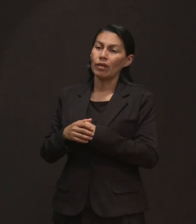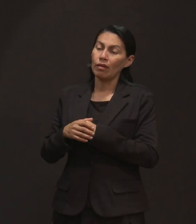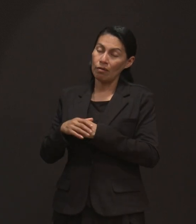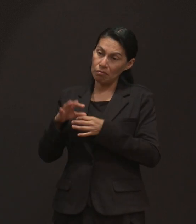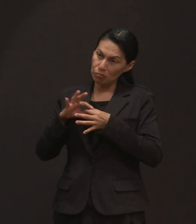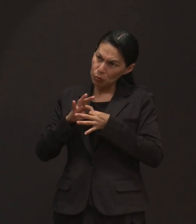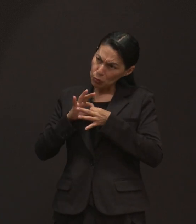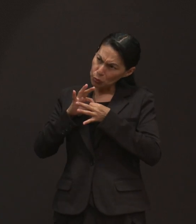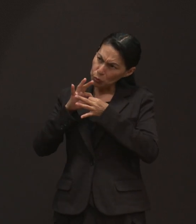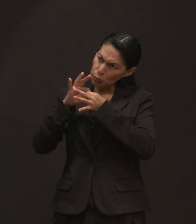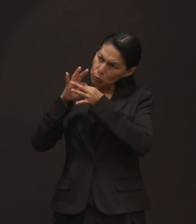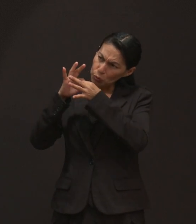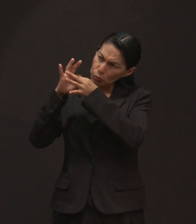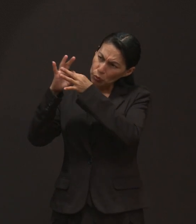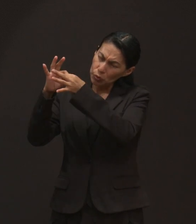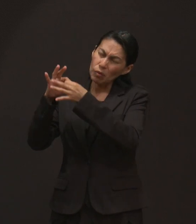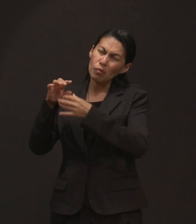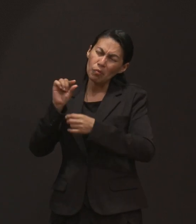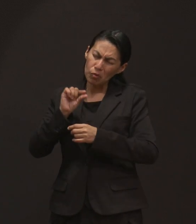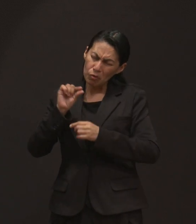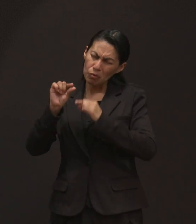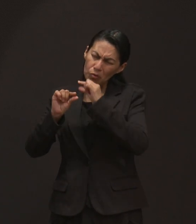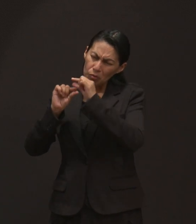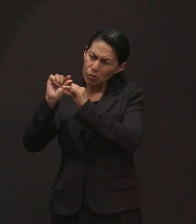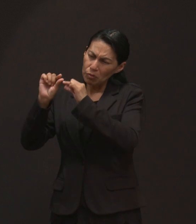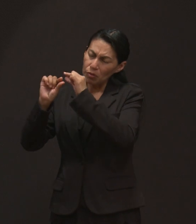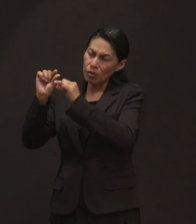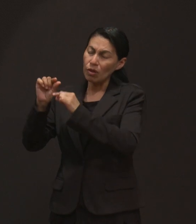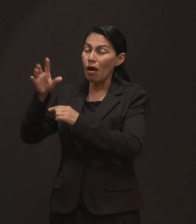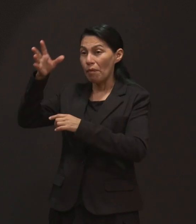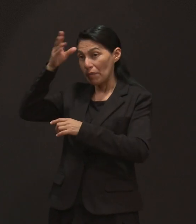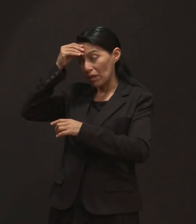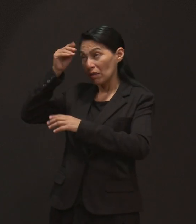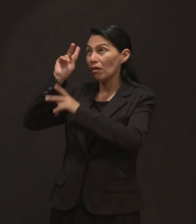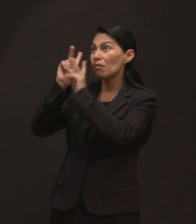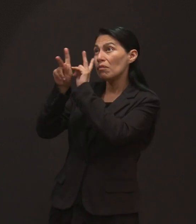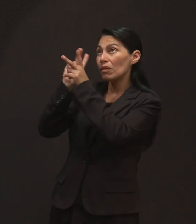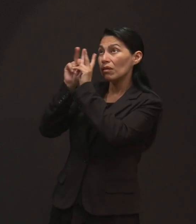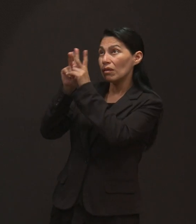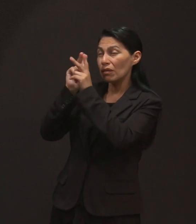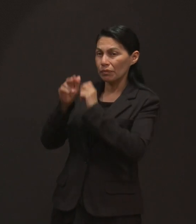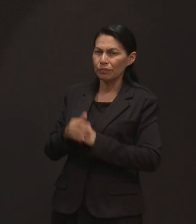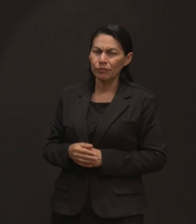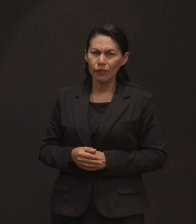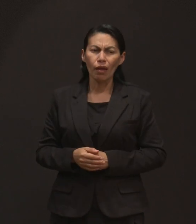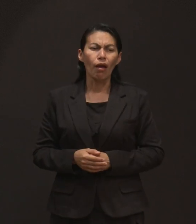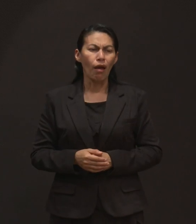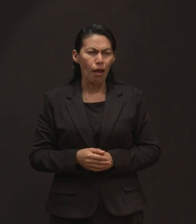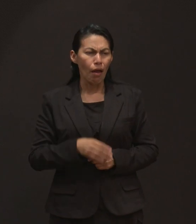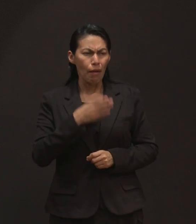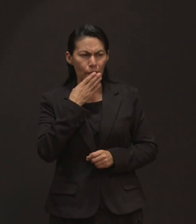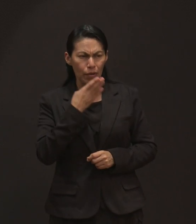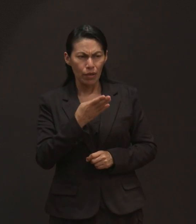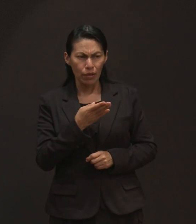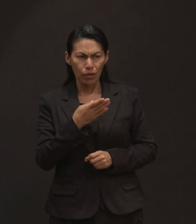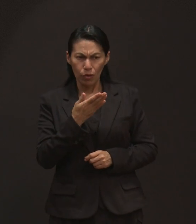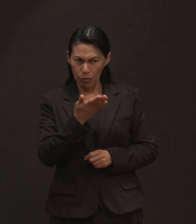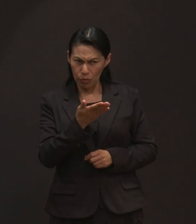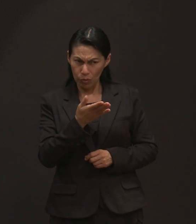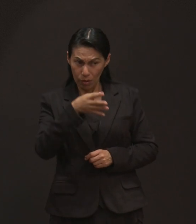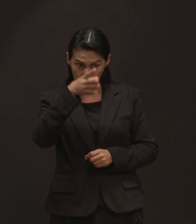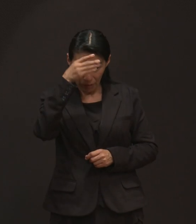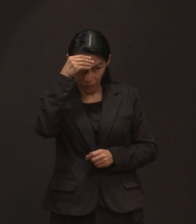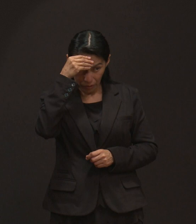Dios. Y ahí fue donde aprendí a comunicarme con Él. Raquel, entonces tú